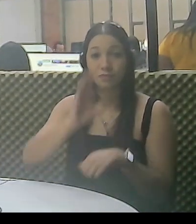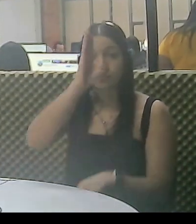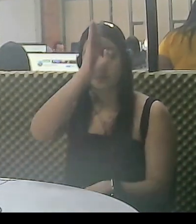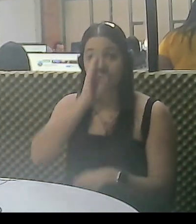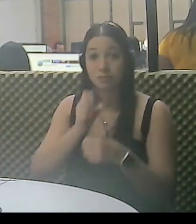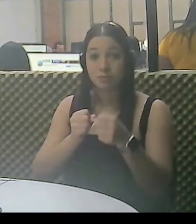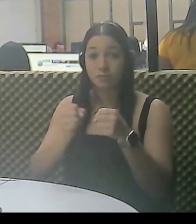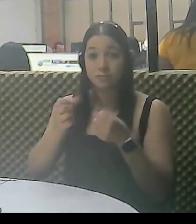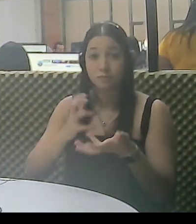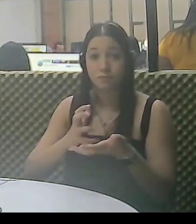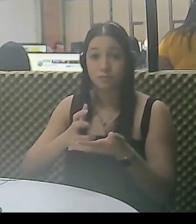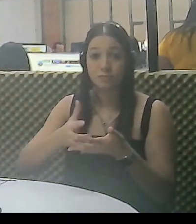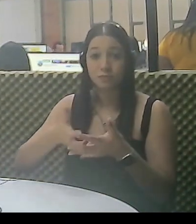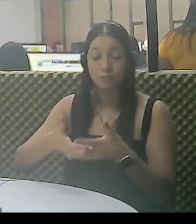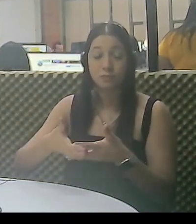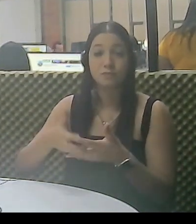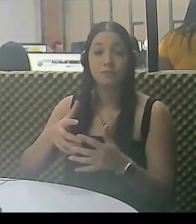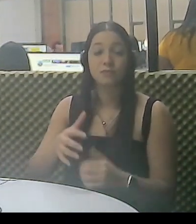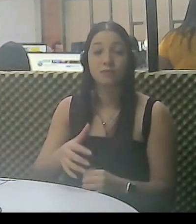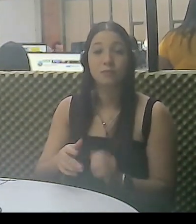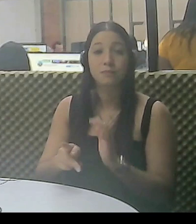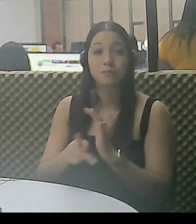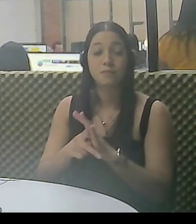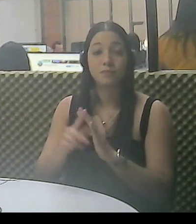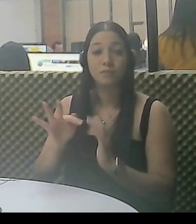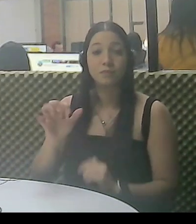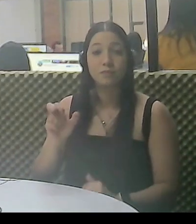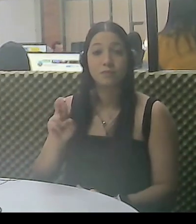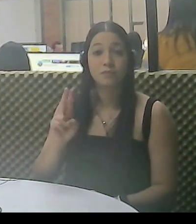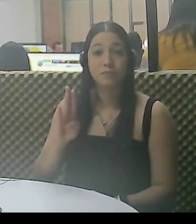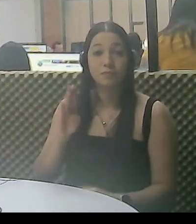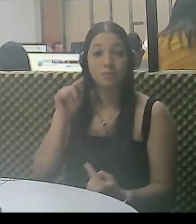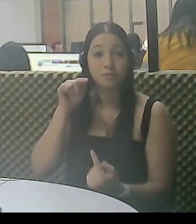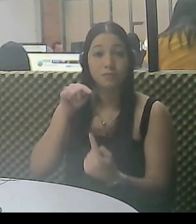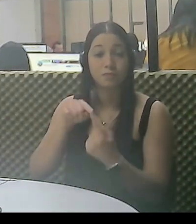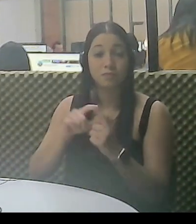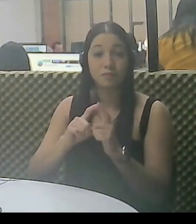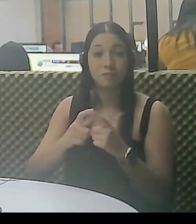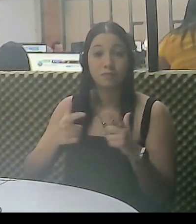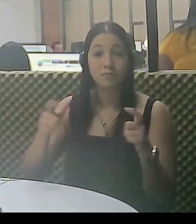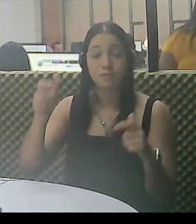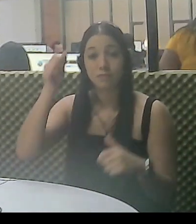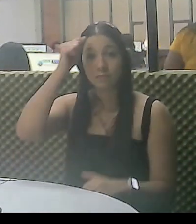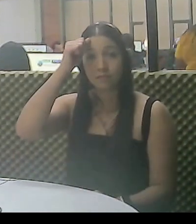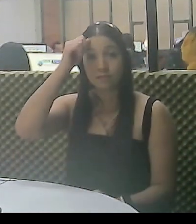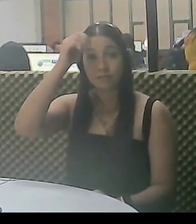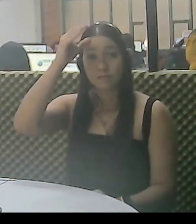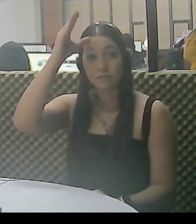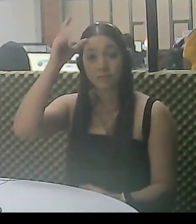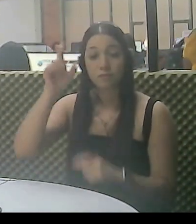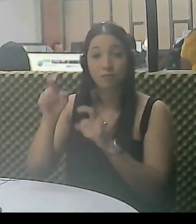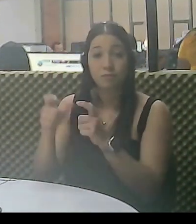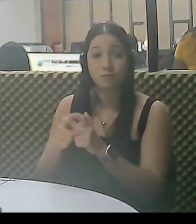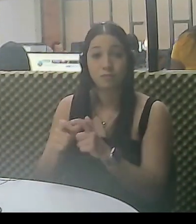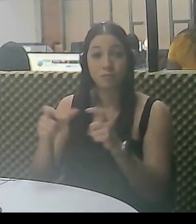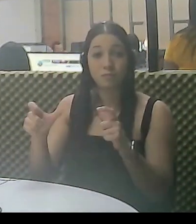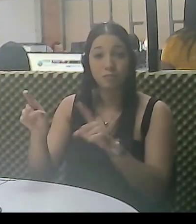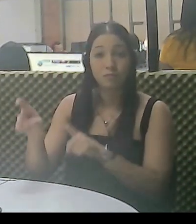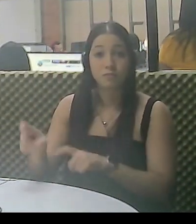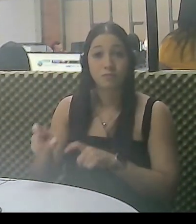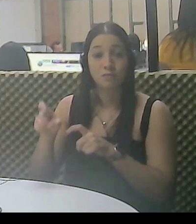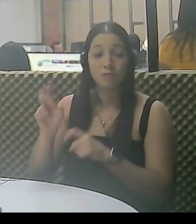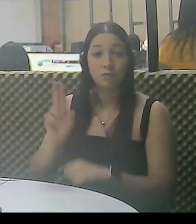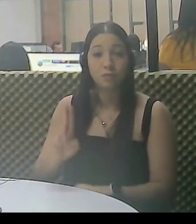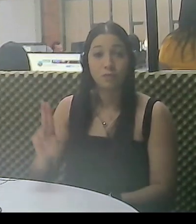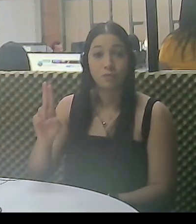tratorista. A Fundação de Excelência Rural de Uberlândia, a Ferub, com o objetivo de ampliar o conhecimento de pequenos produtores rurais para o